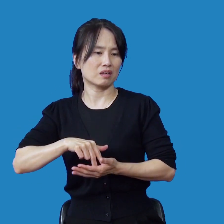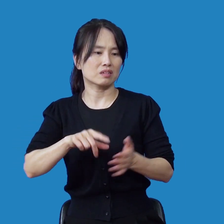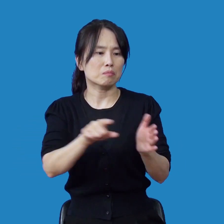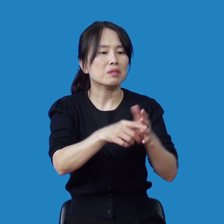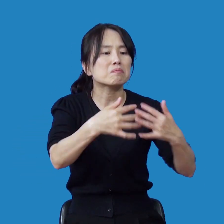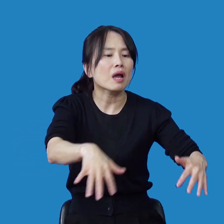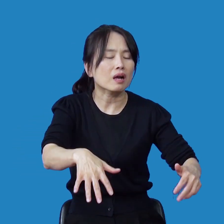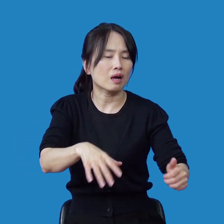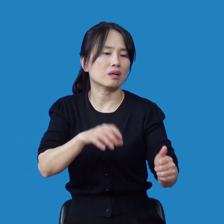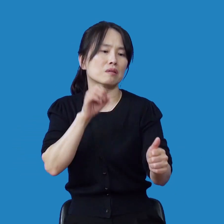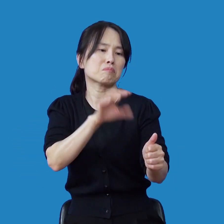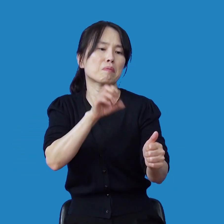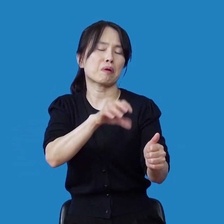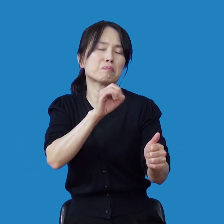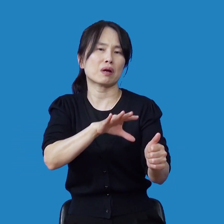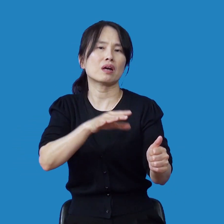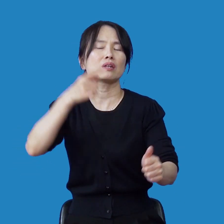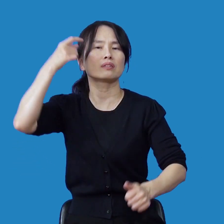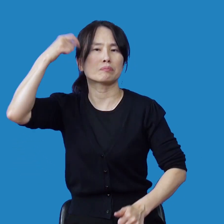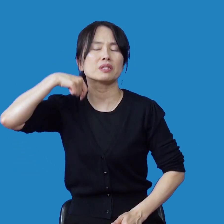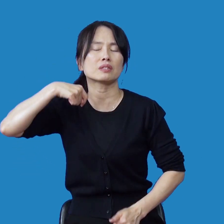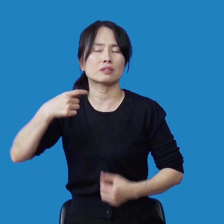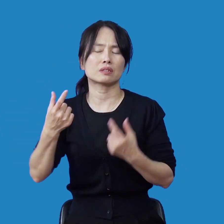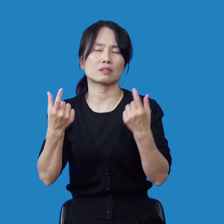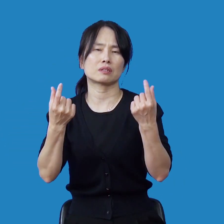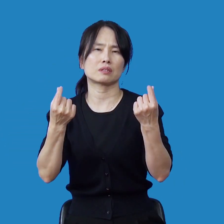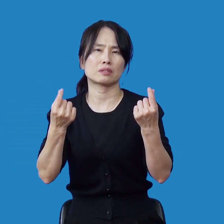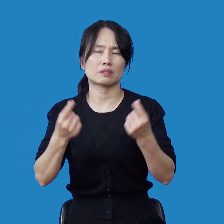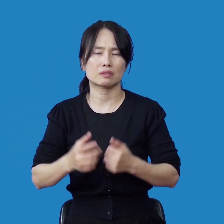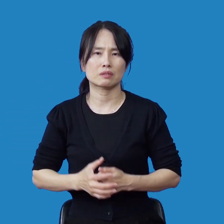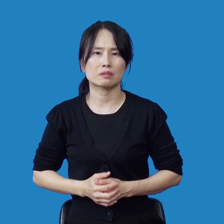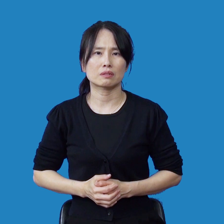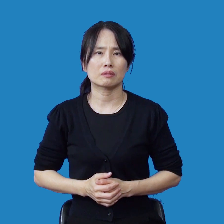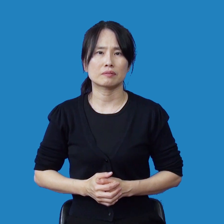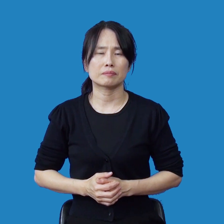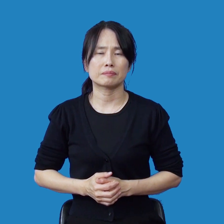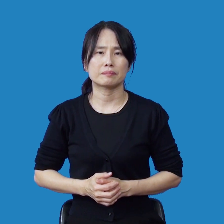해봐. 내가 있는 자리까지 한번 올라와 봐. 그럽니다.